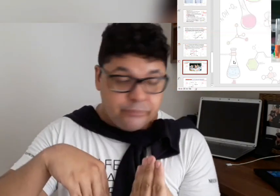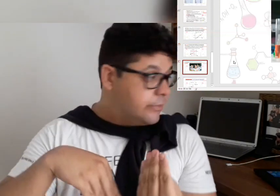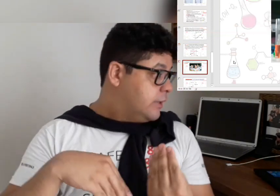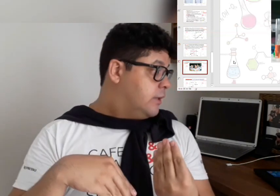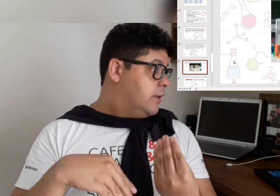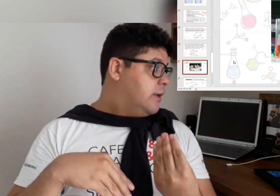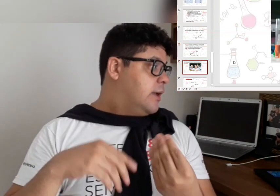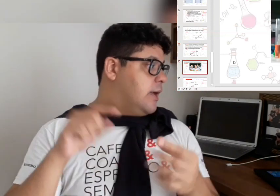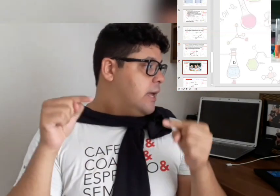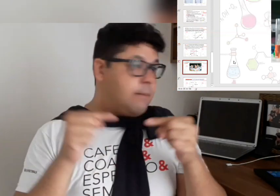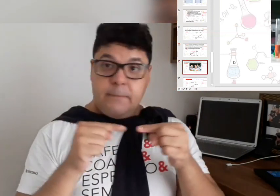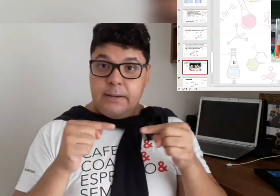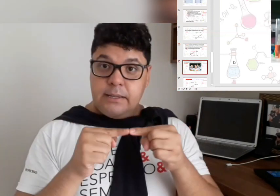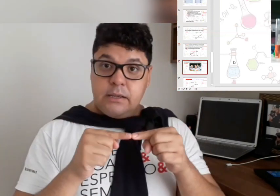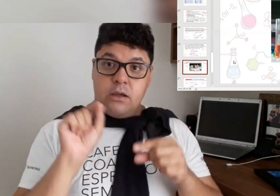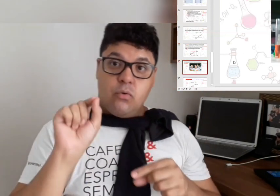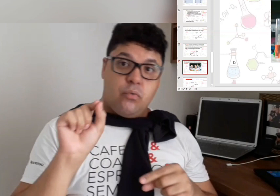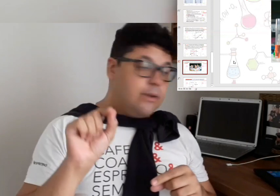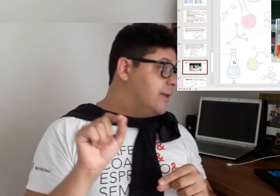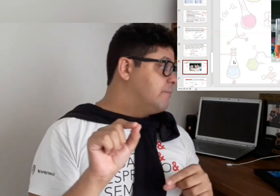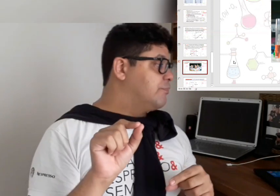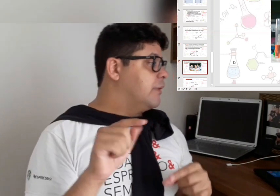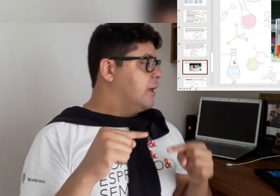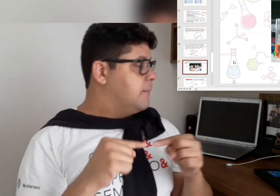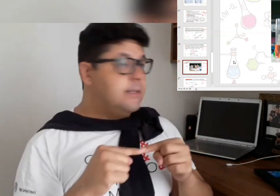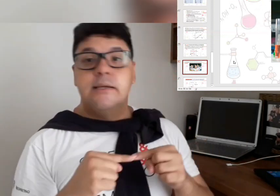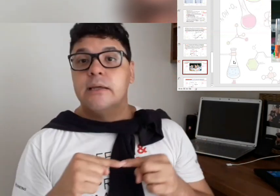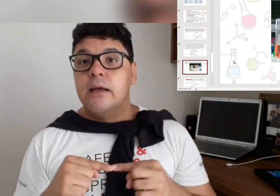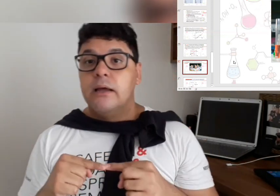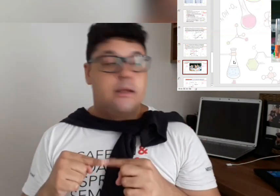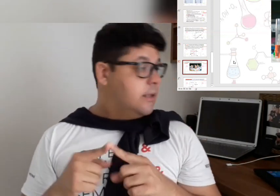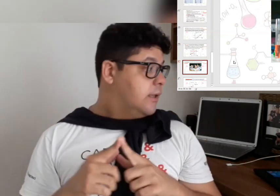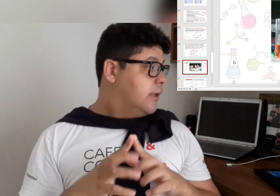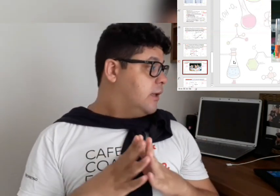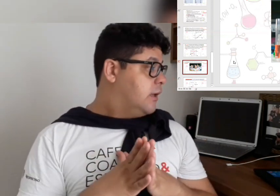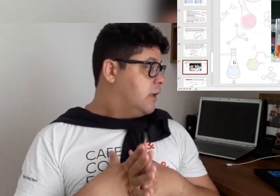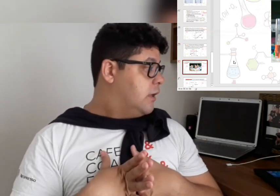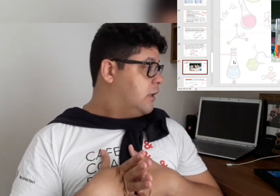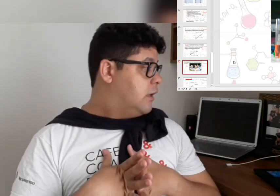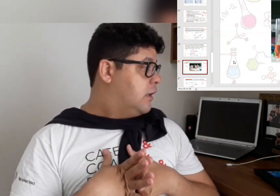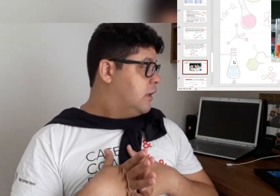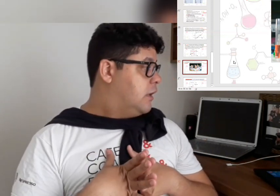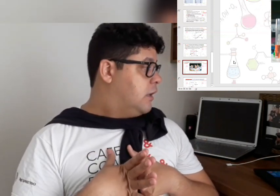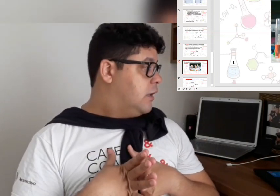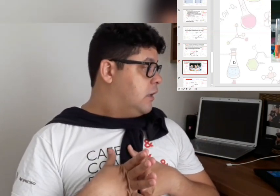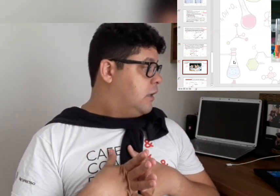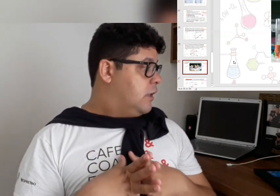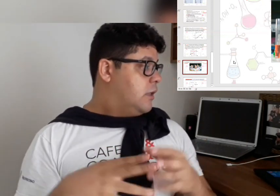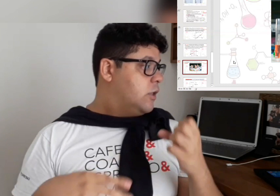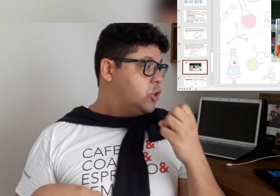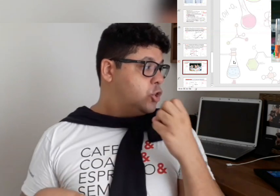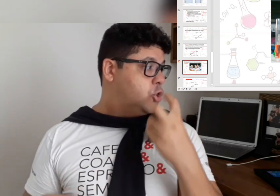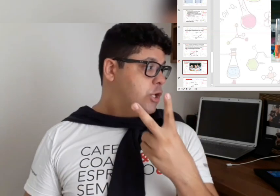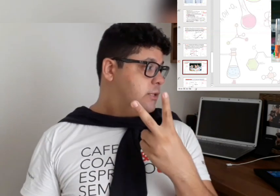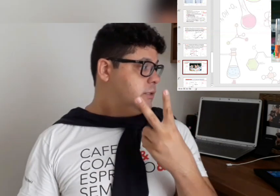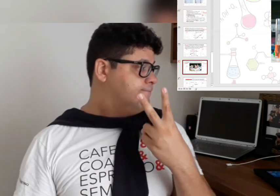Quando eu tenho misturas, então, acontece essa variação no ponto de fusão. Não tem um ponto de fusão